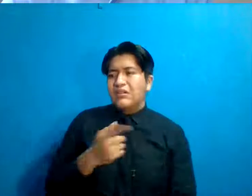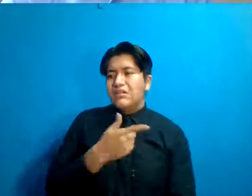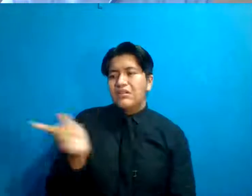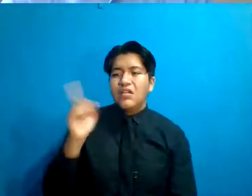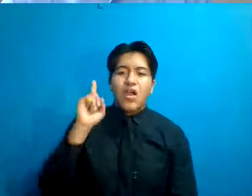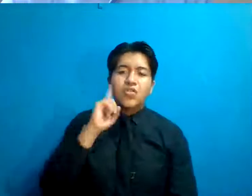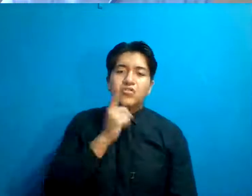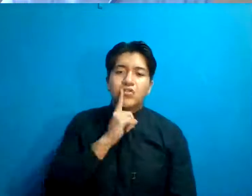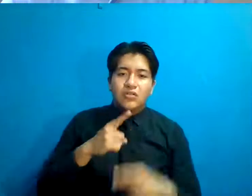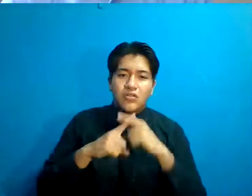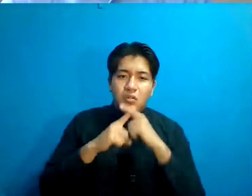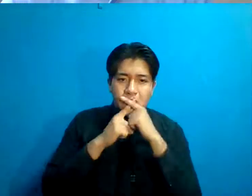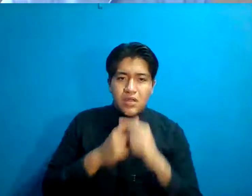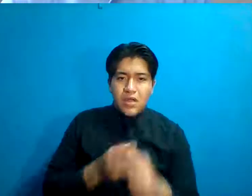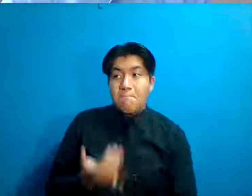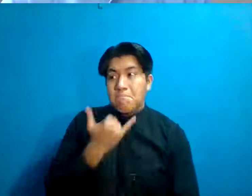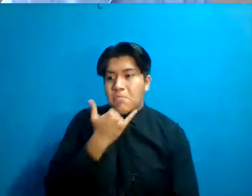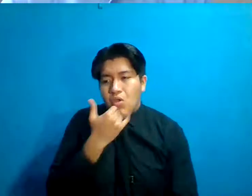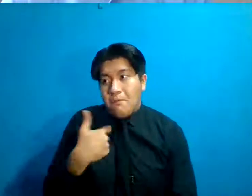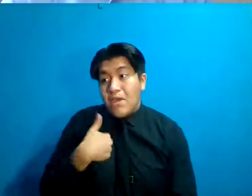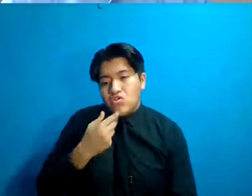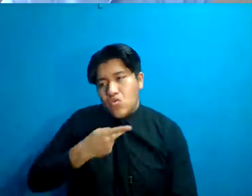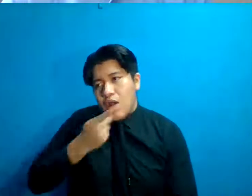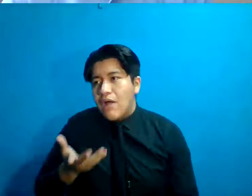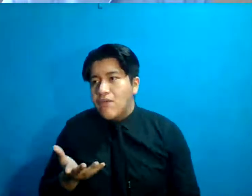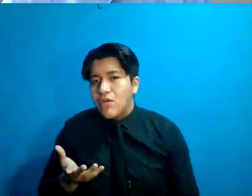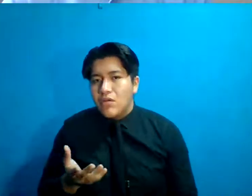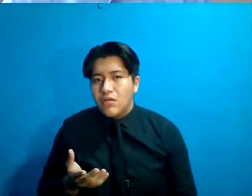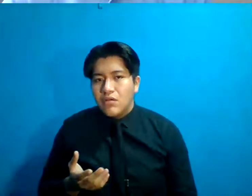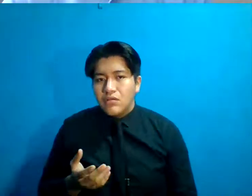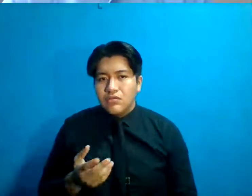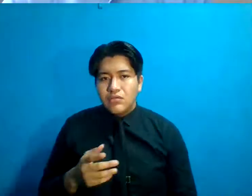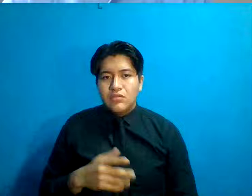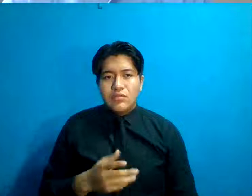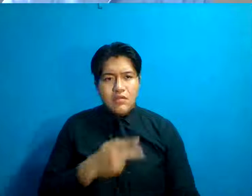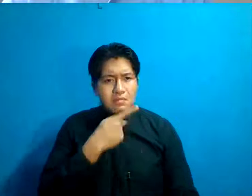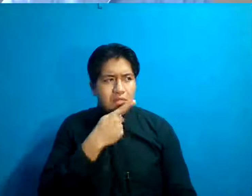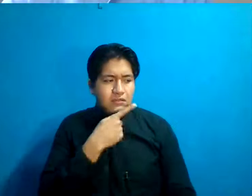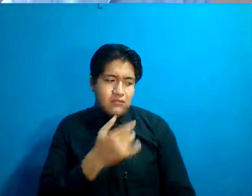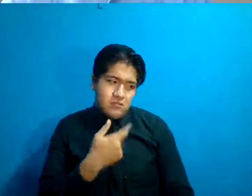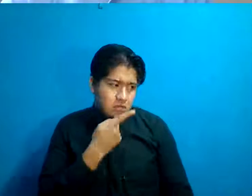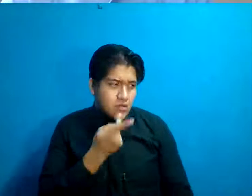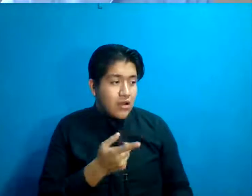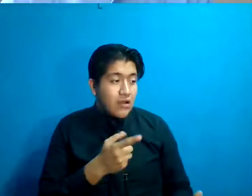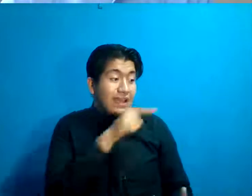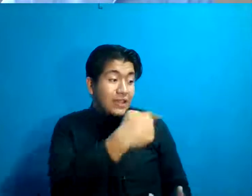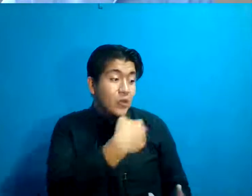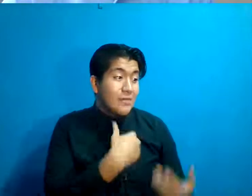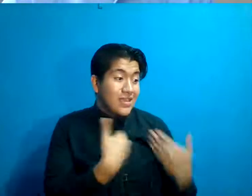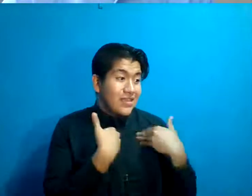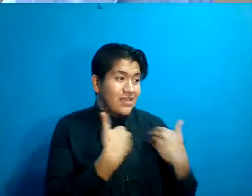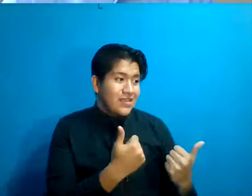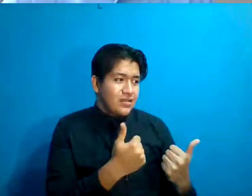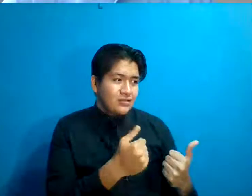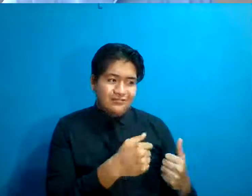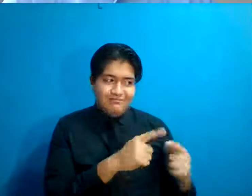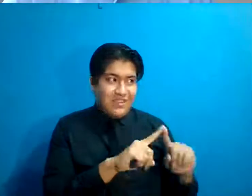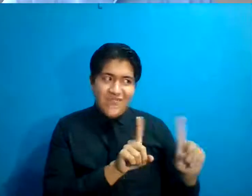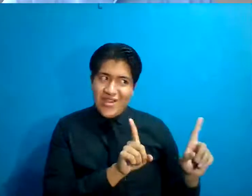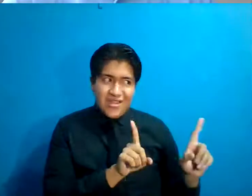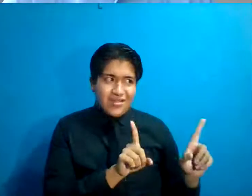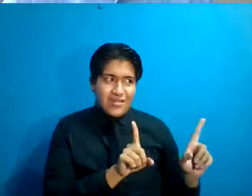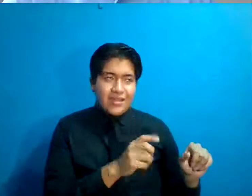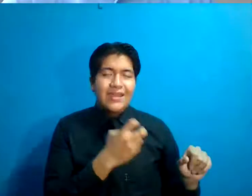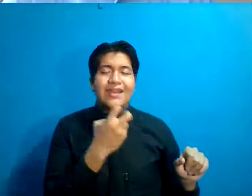dicen, perdóname, pero yo hablo. O sea, el sordo te respondería eso. Perdóname, pero yo hablo. Que tú no me entiendas es otra cosa. Entonces, eso sería